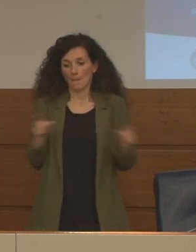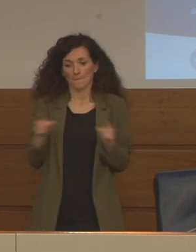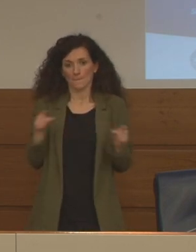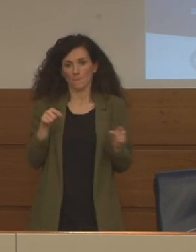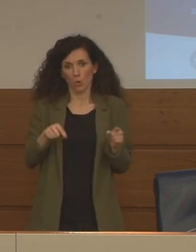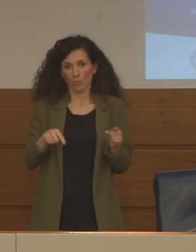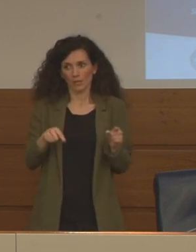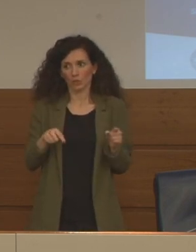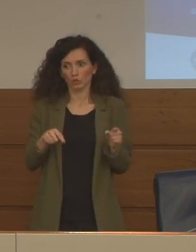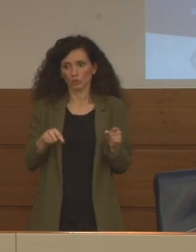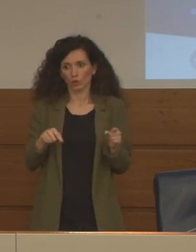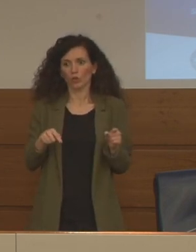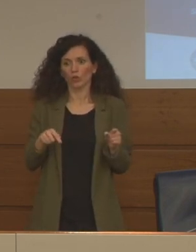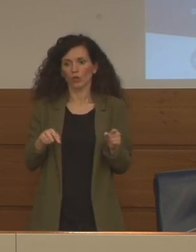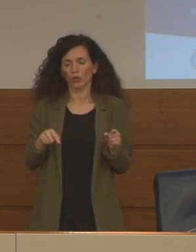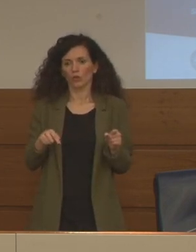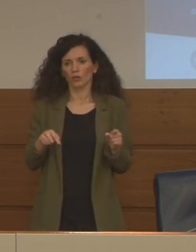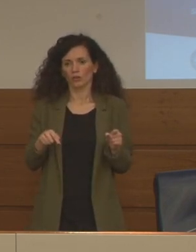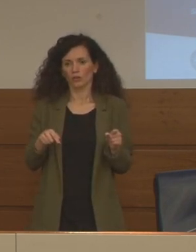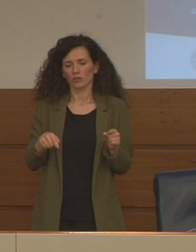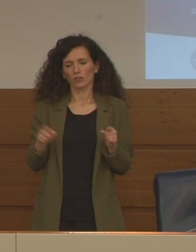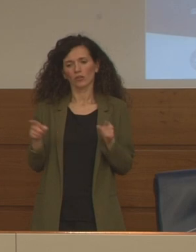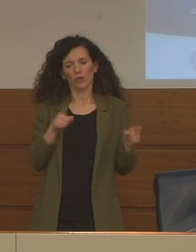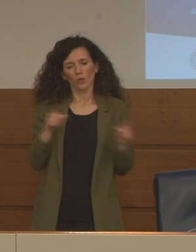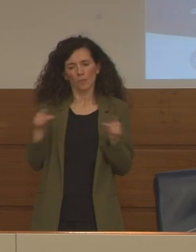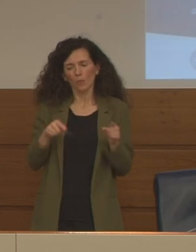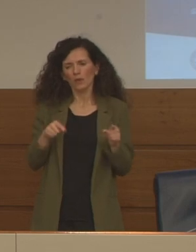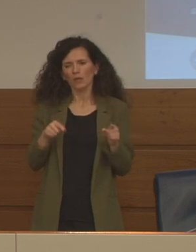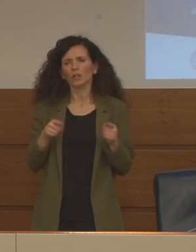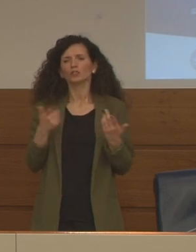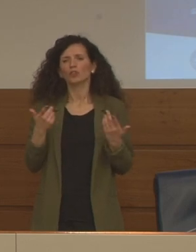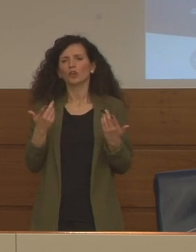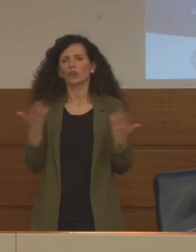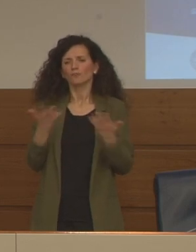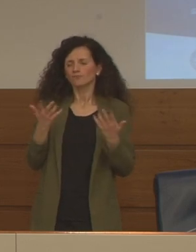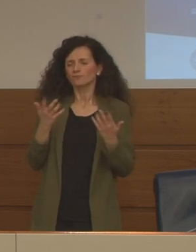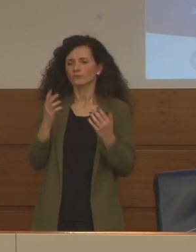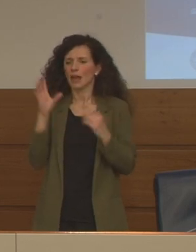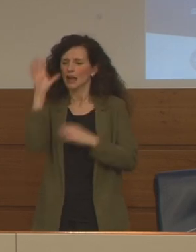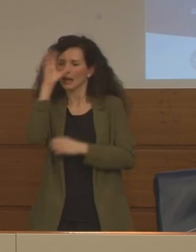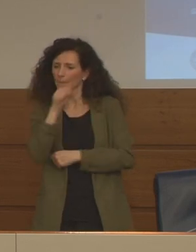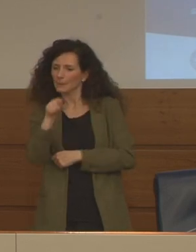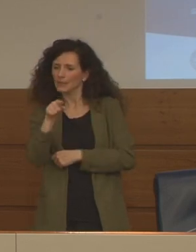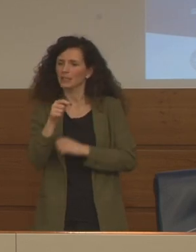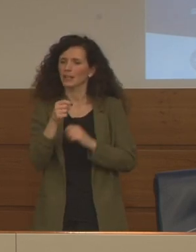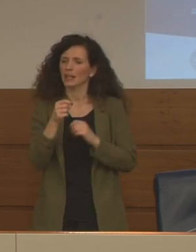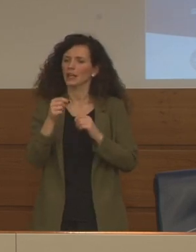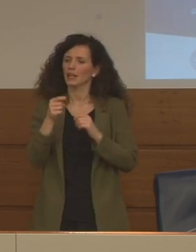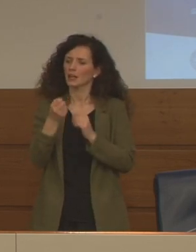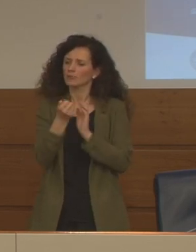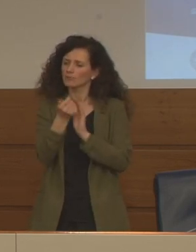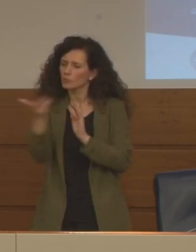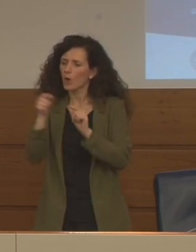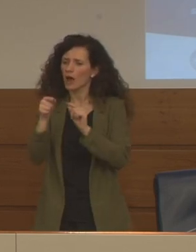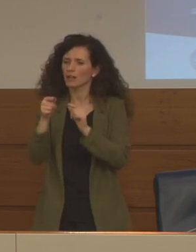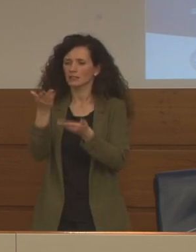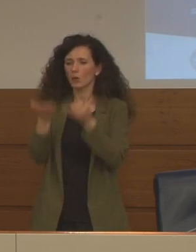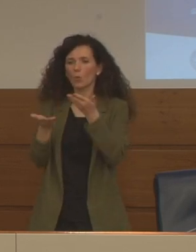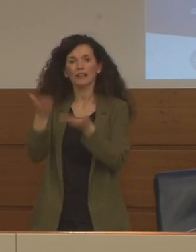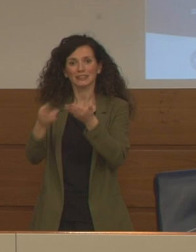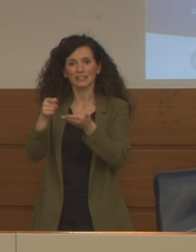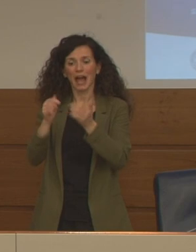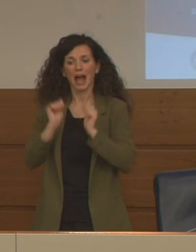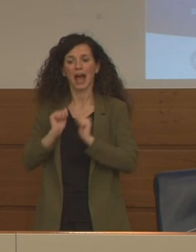chiave di questo elemento è proprio quella di andare a individuare ea dosare la quantità di anticorpi presente